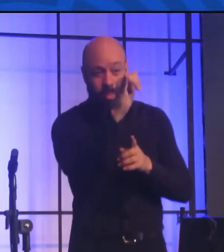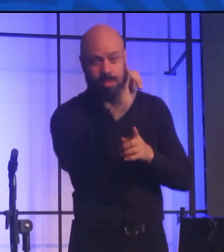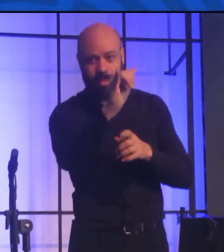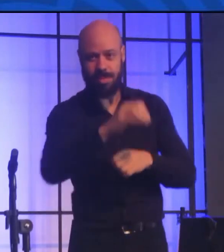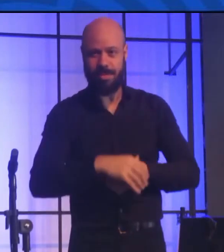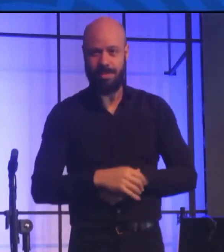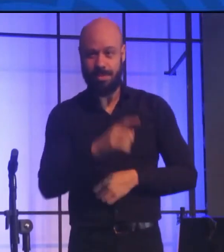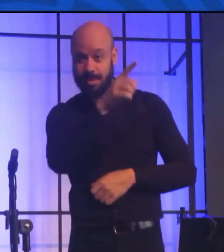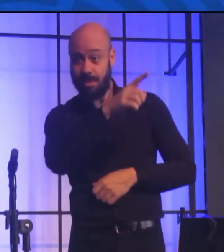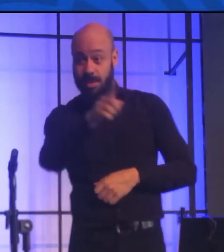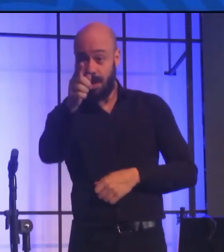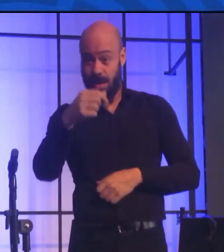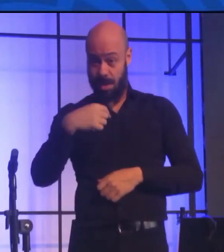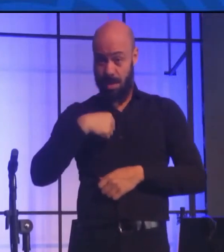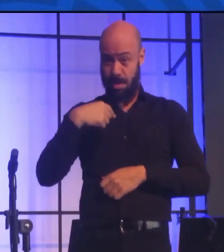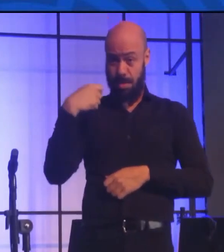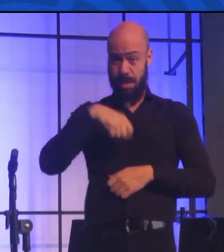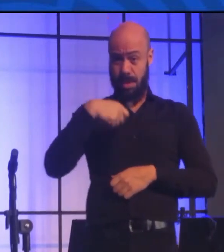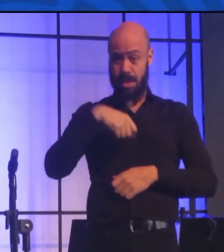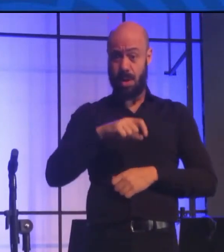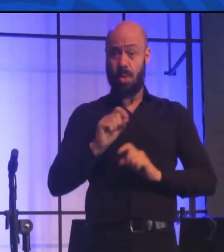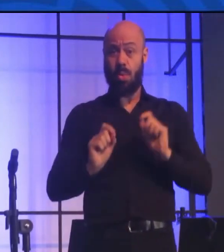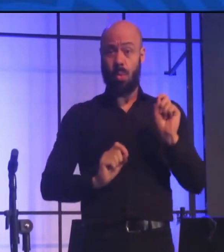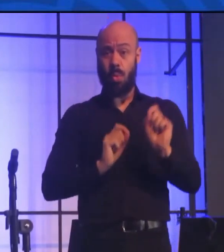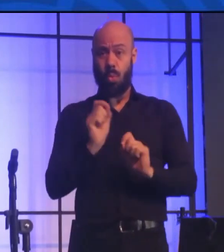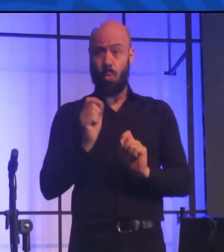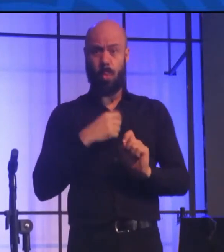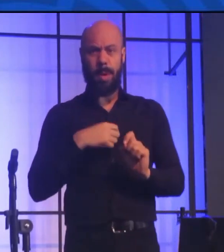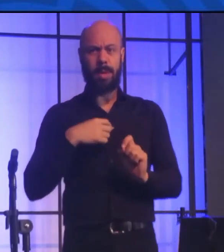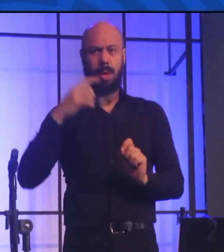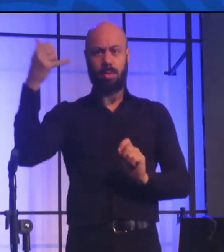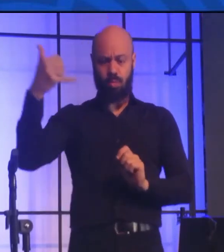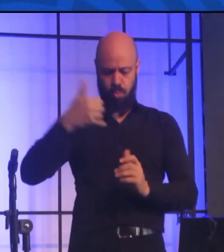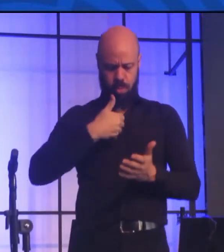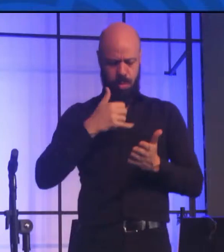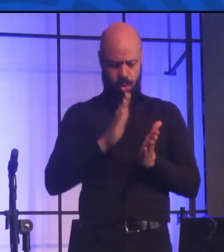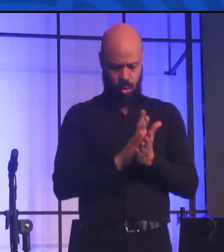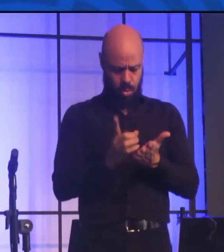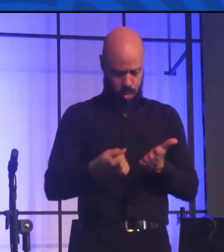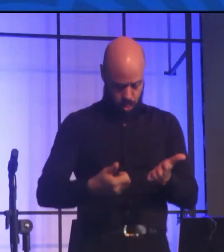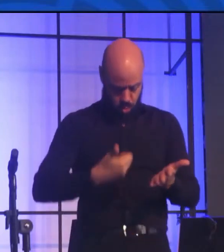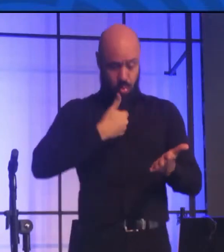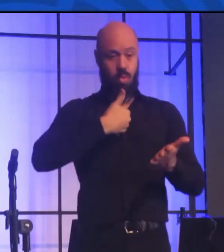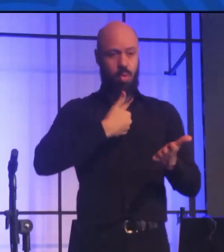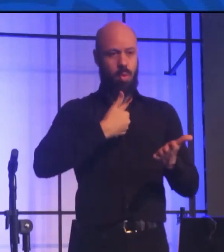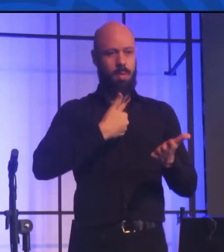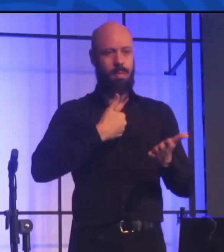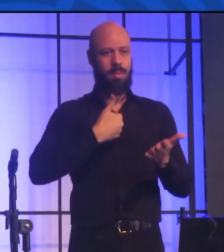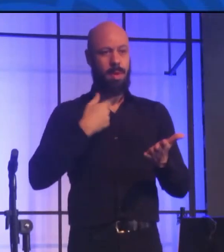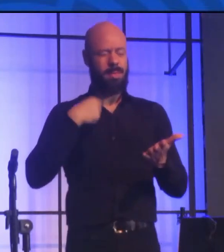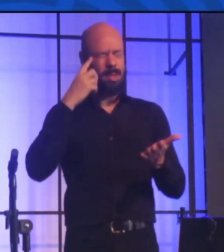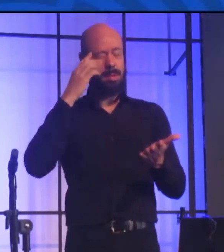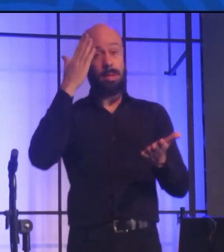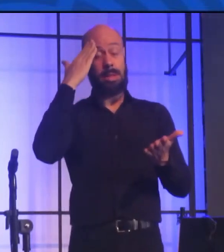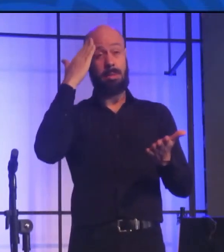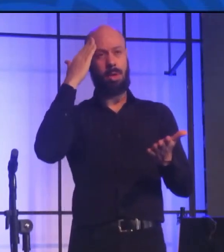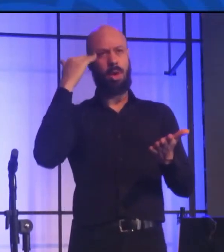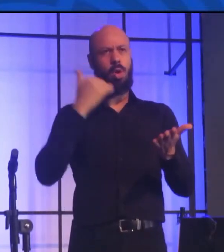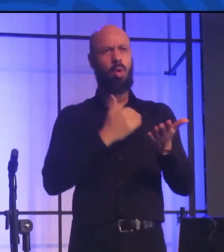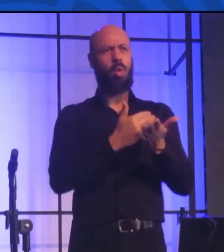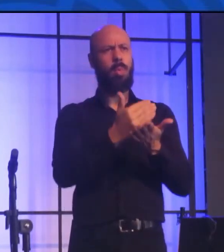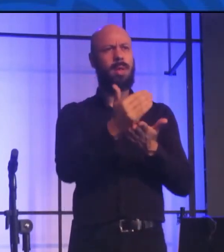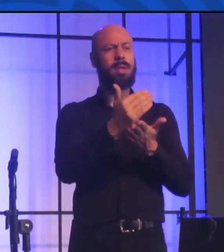quais você e eu precisamos ouvir essa palavra é que precisamos reconhecer o início das